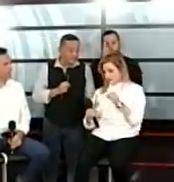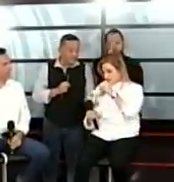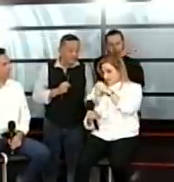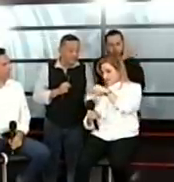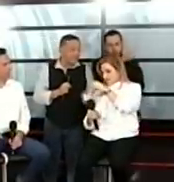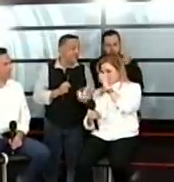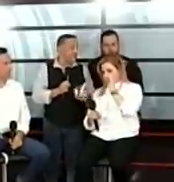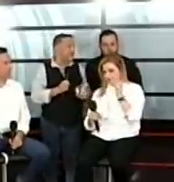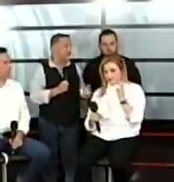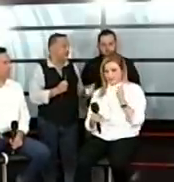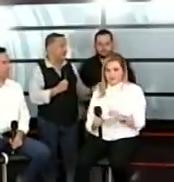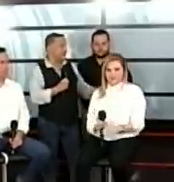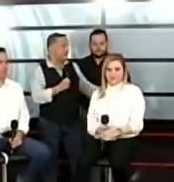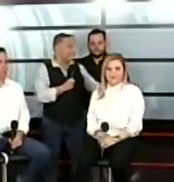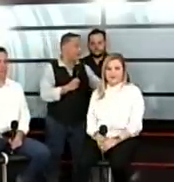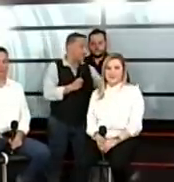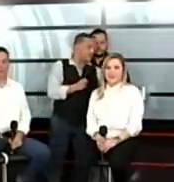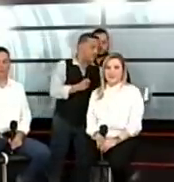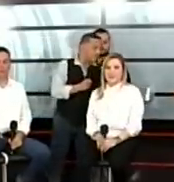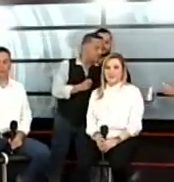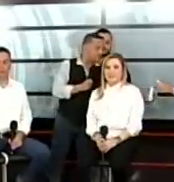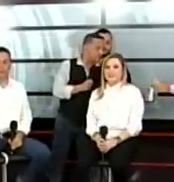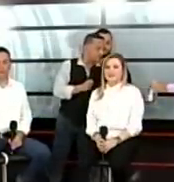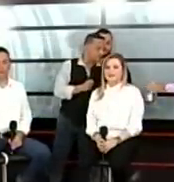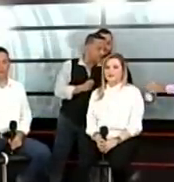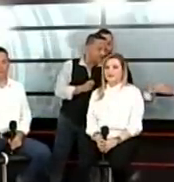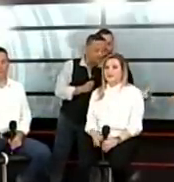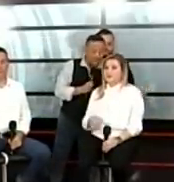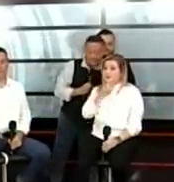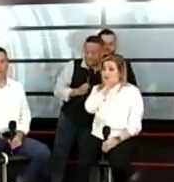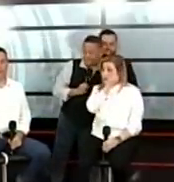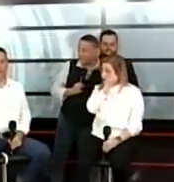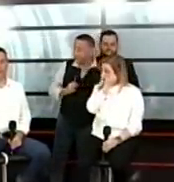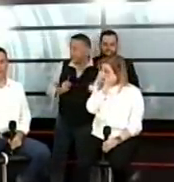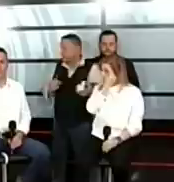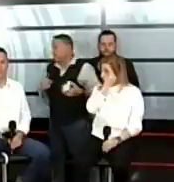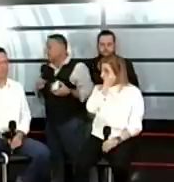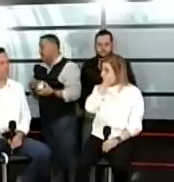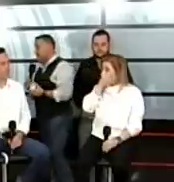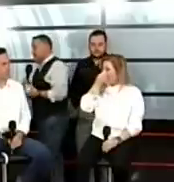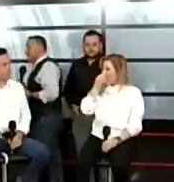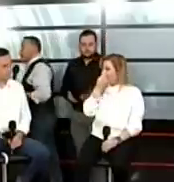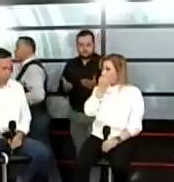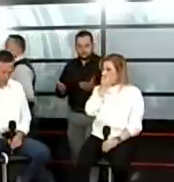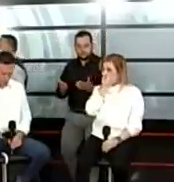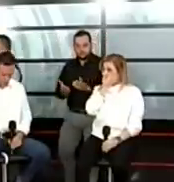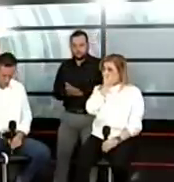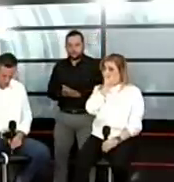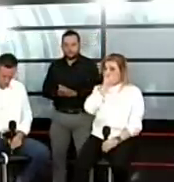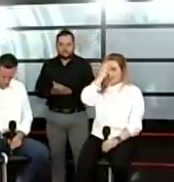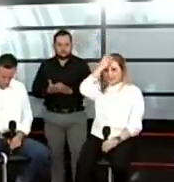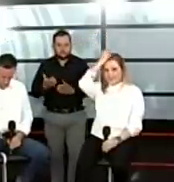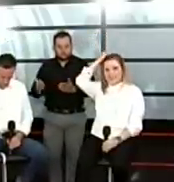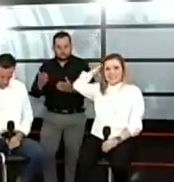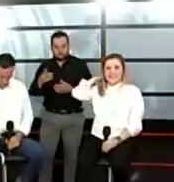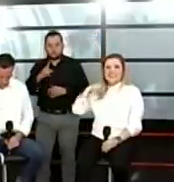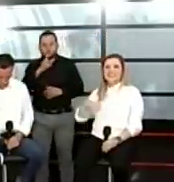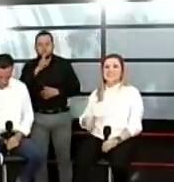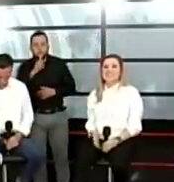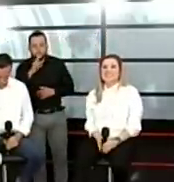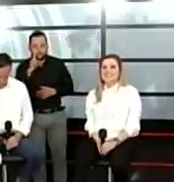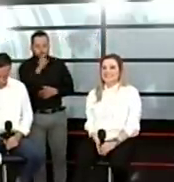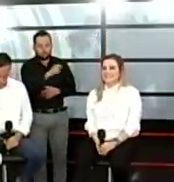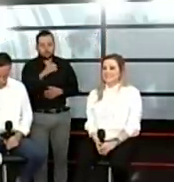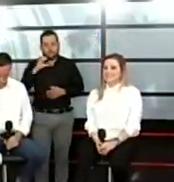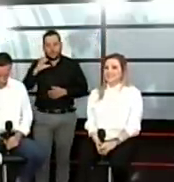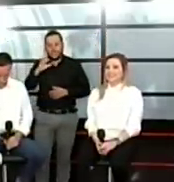Listo, regálemela aquí. Carlos Alfredo, por favor, ya saben sí, a quién le van a preguntar. Entonces, Mauricio Salazar empieza preguntándole